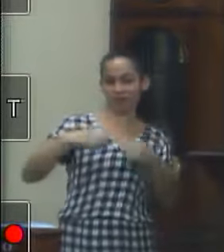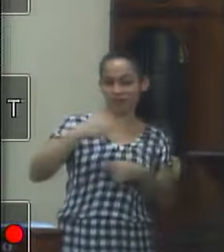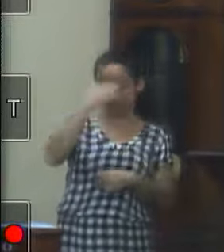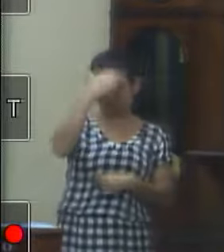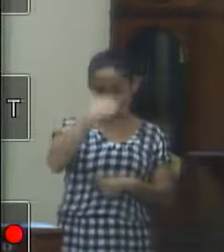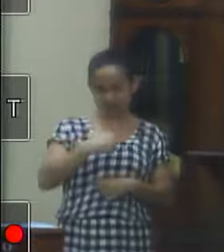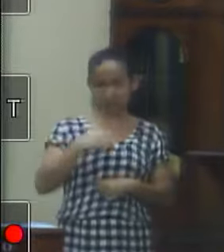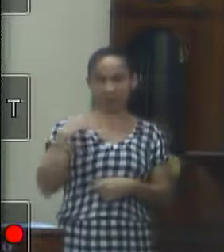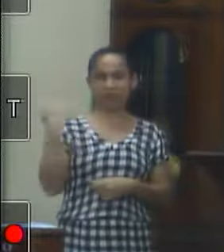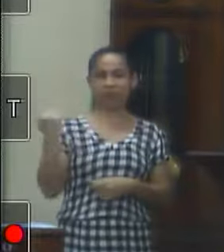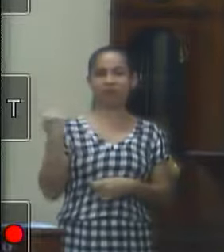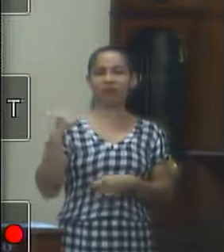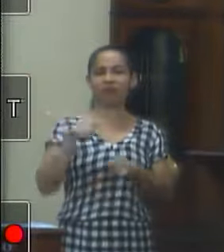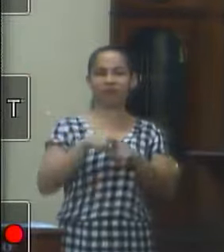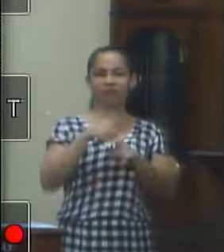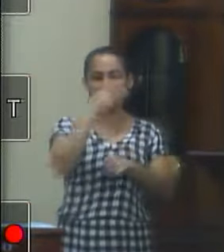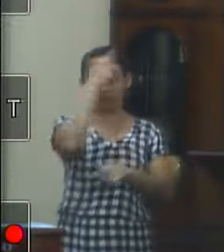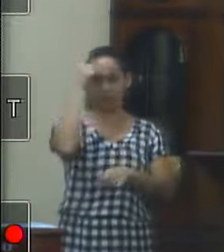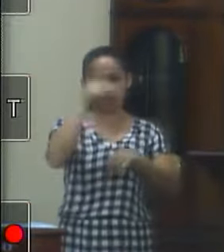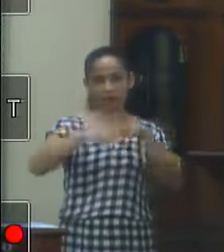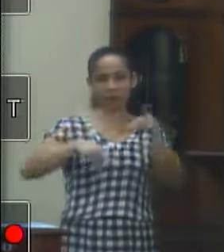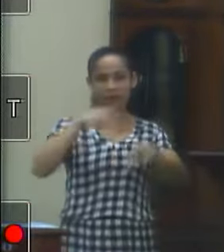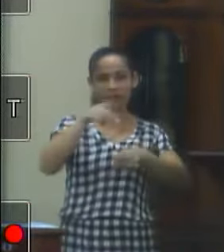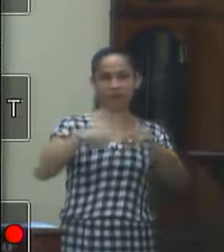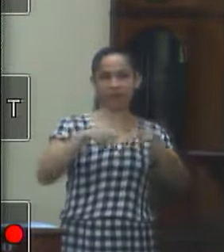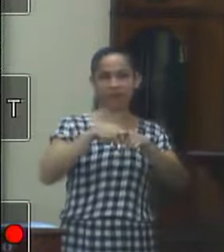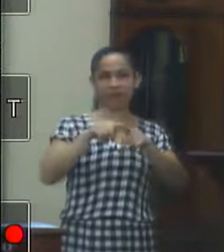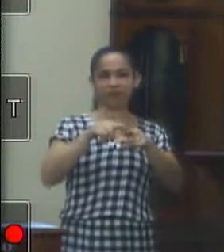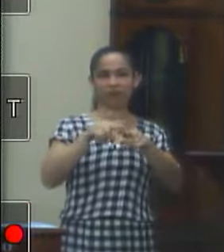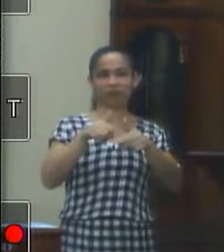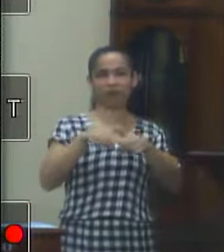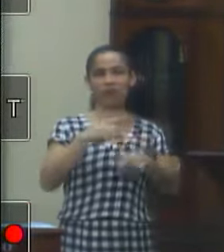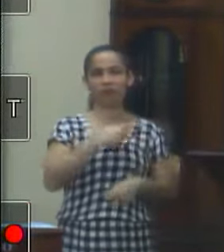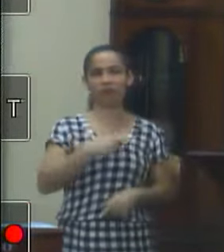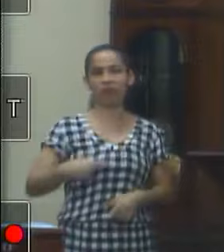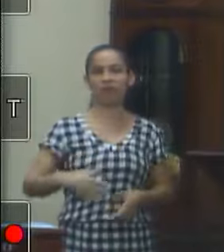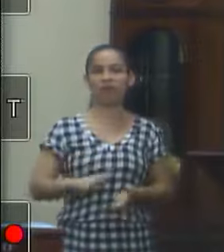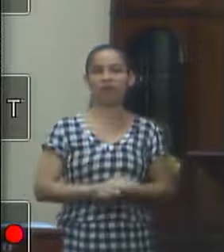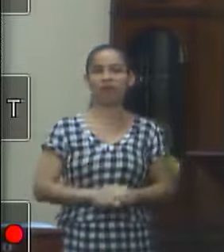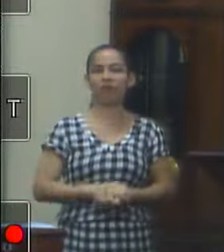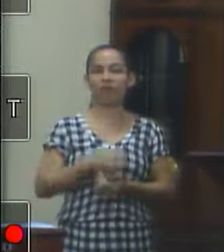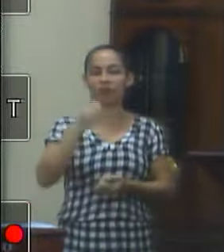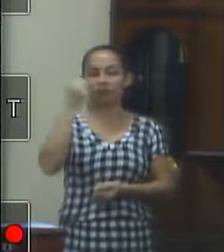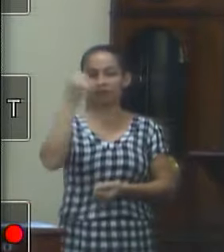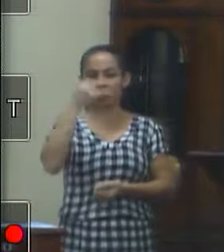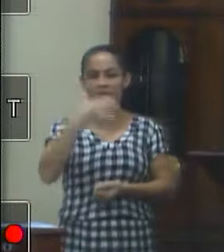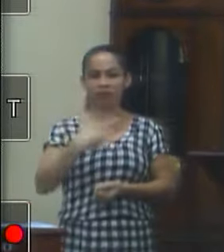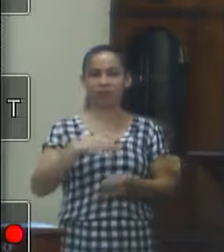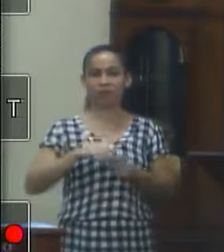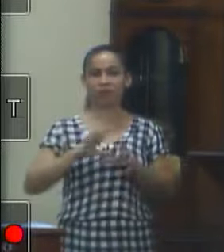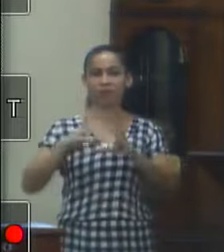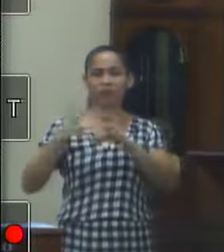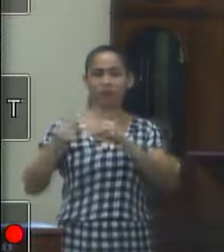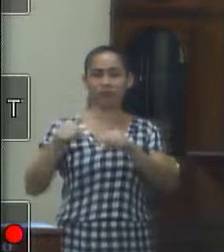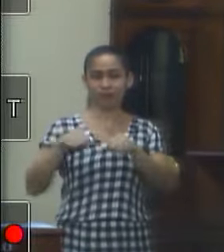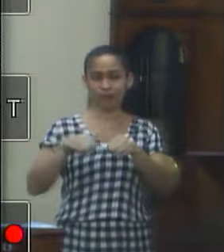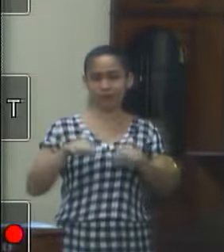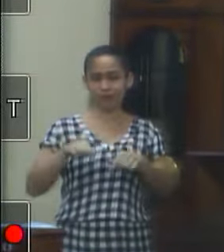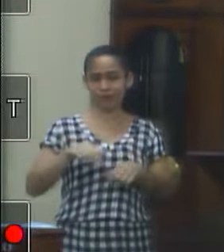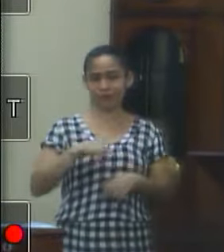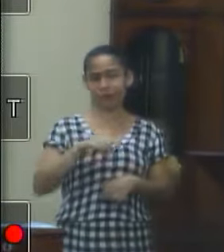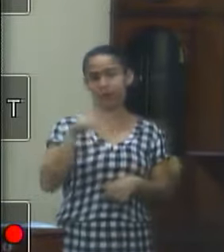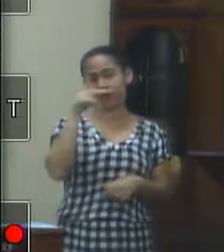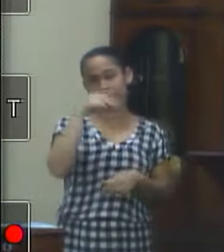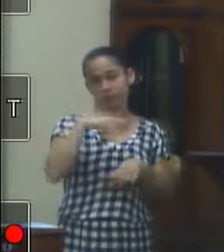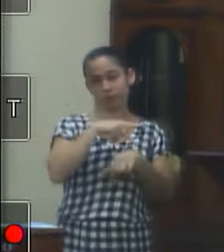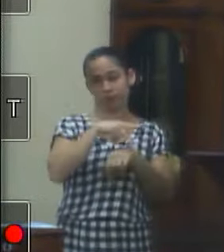também. Isso, presidente, eu quero deixar aqui claro, apesar de toda a tempestade que assola esse país e o nosso